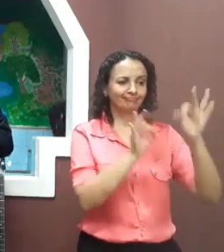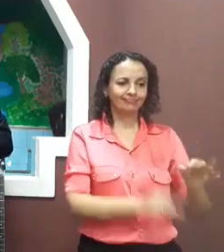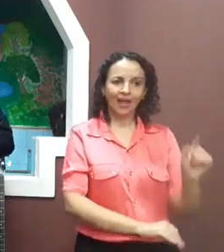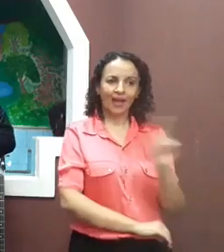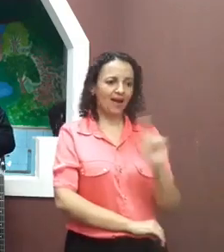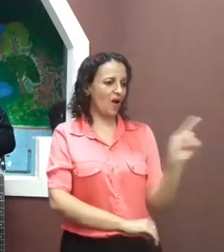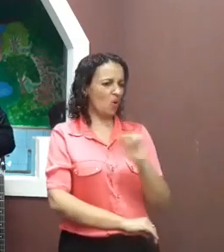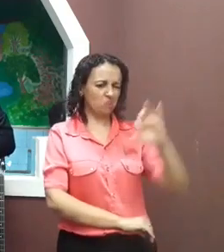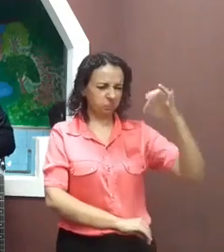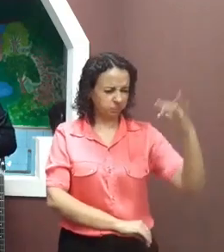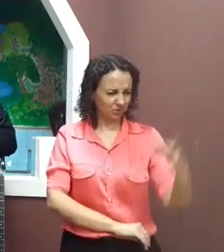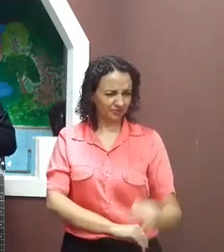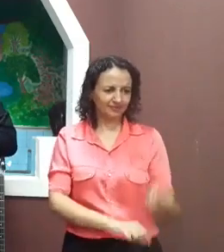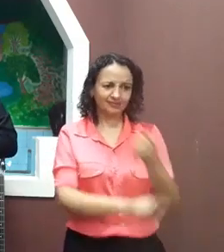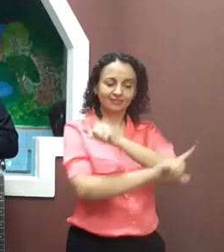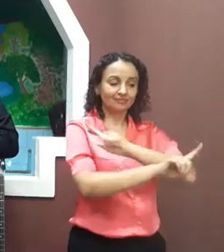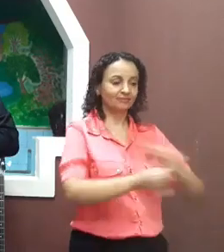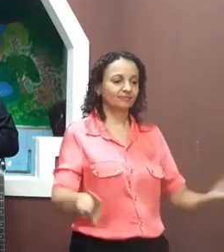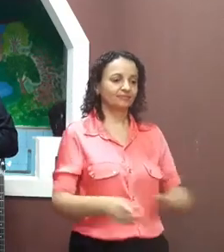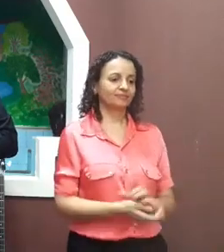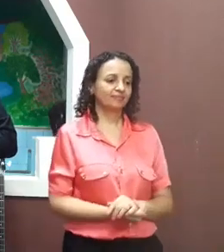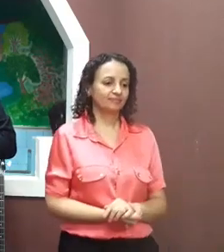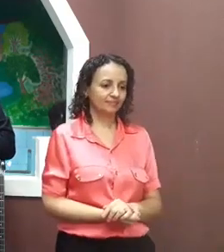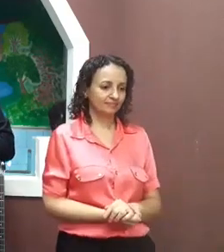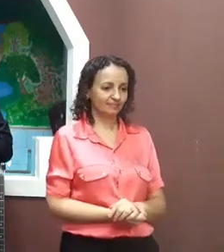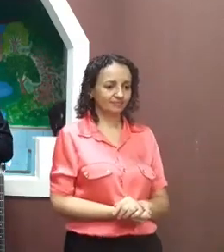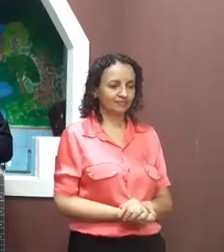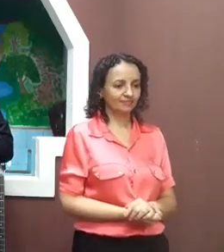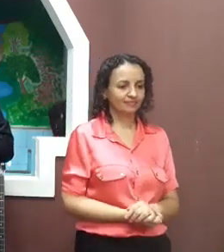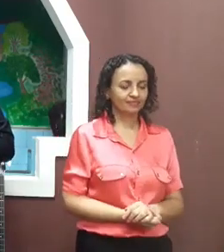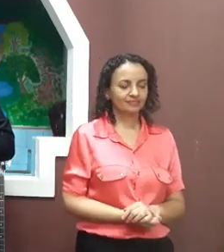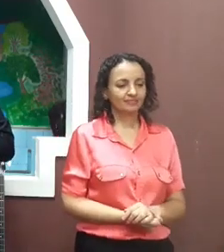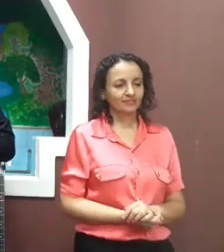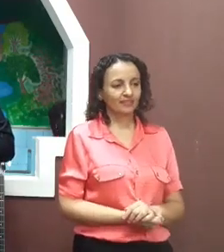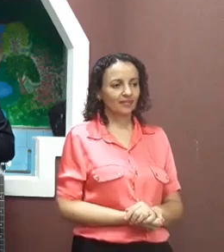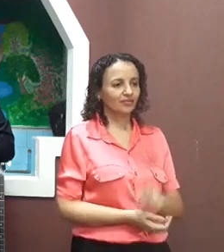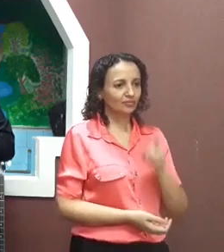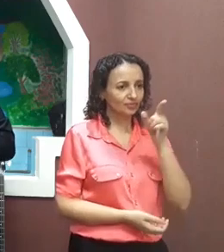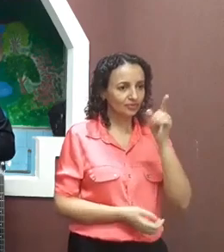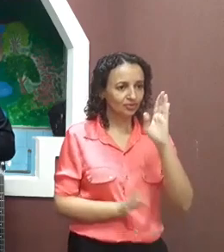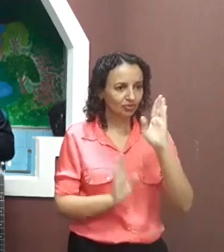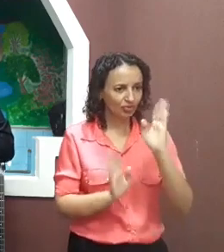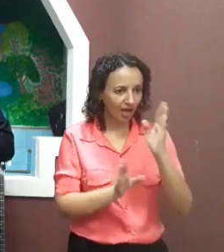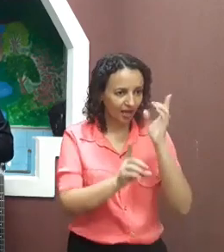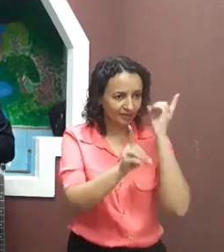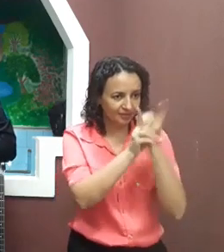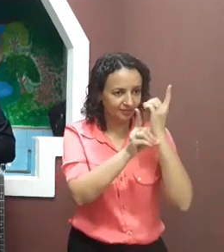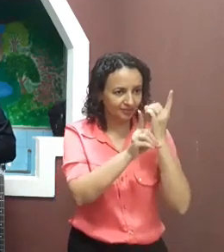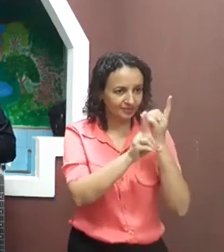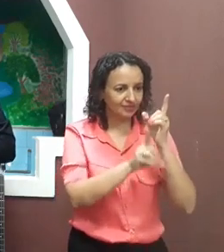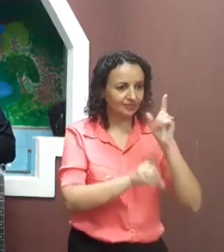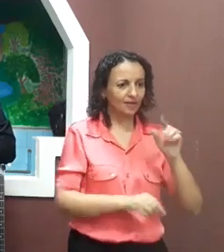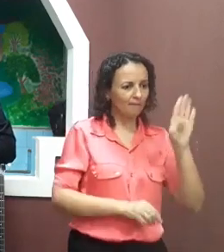Não é, José? Daqui a bastante já descobriu que não é a batista. Já descobriu, Moisés? Não é a